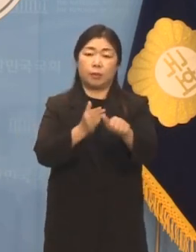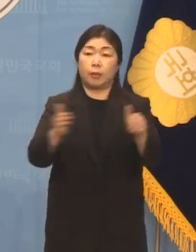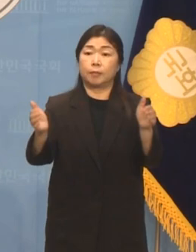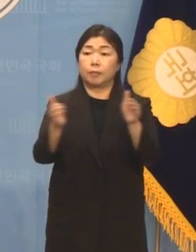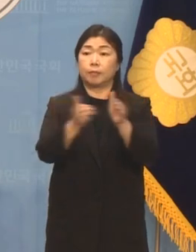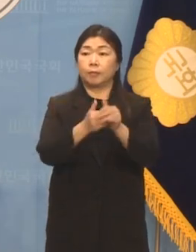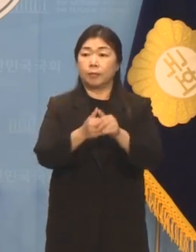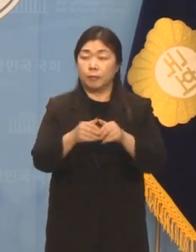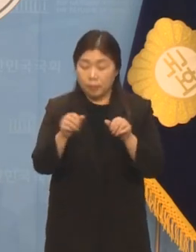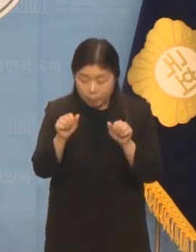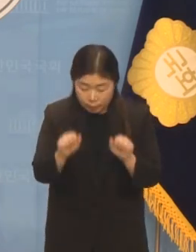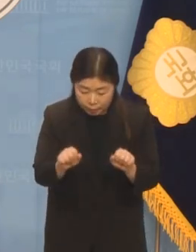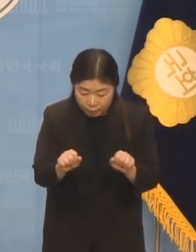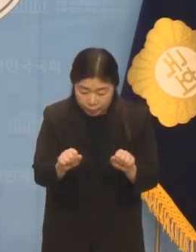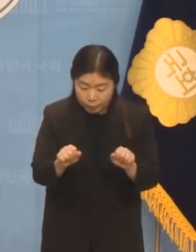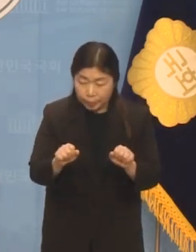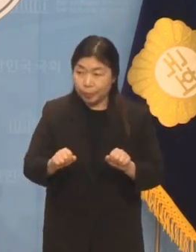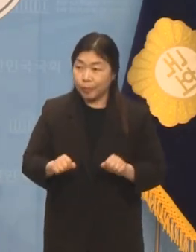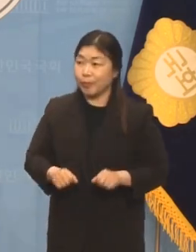이상입니다